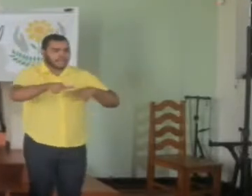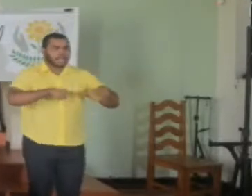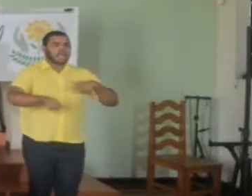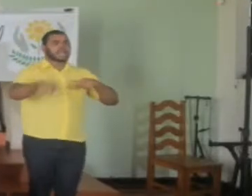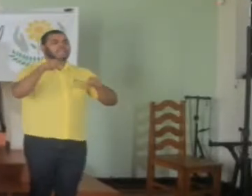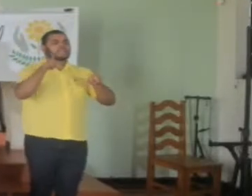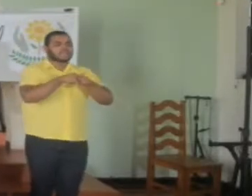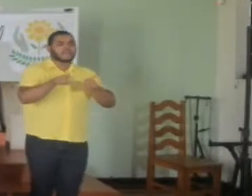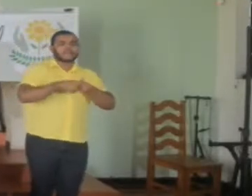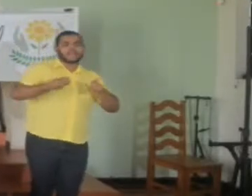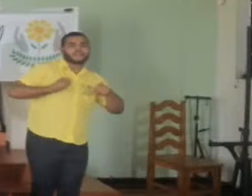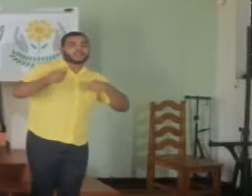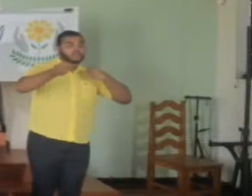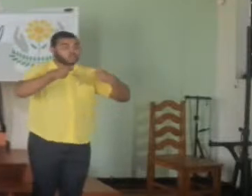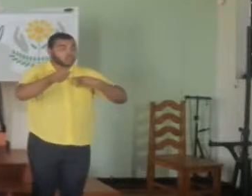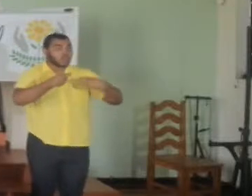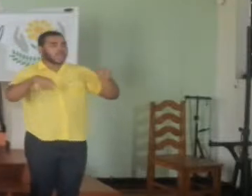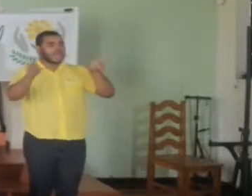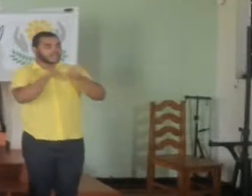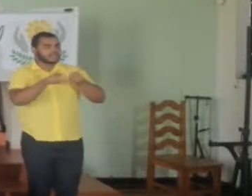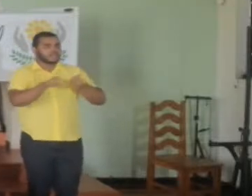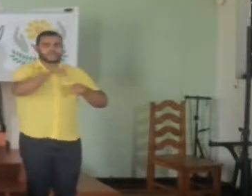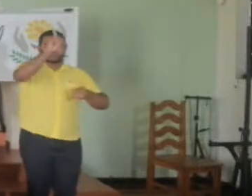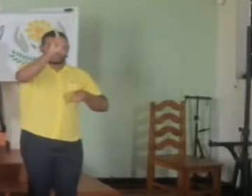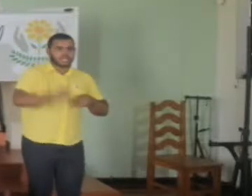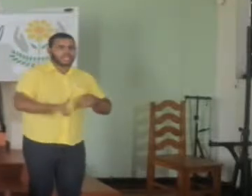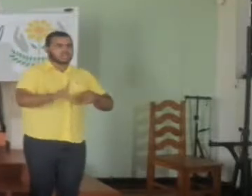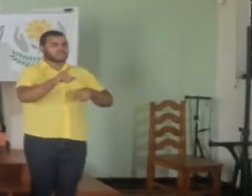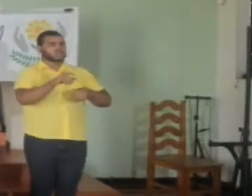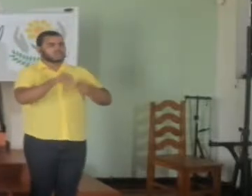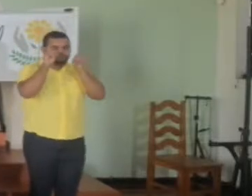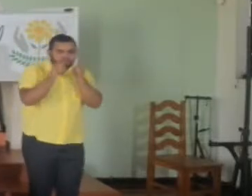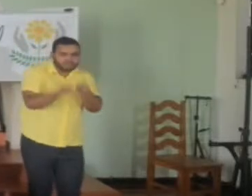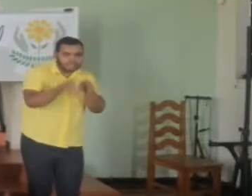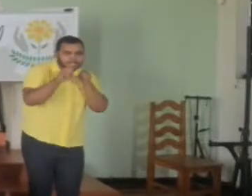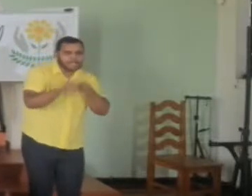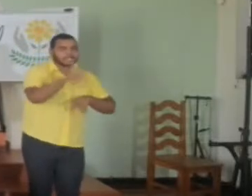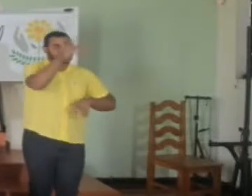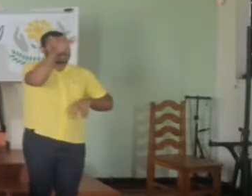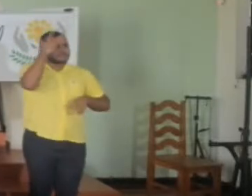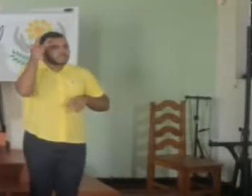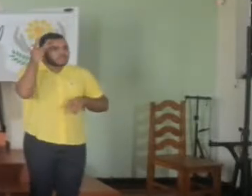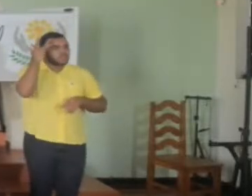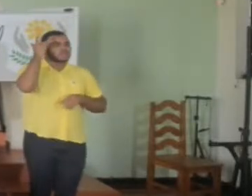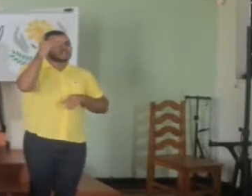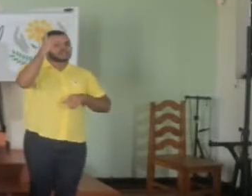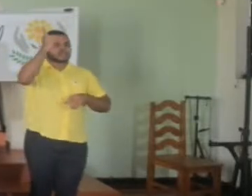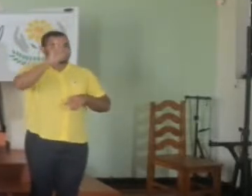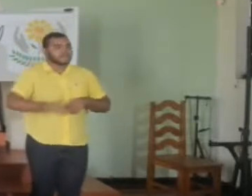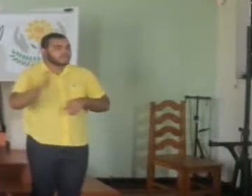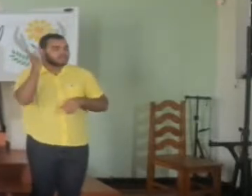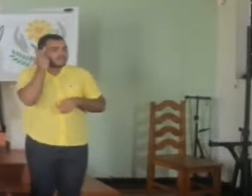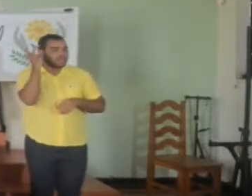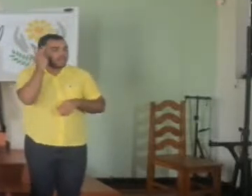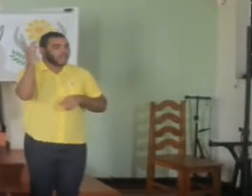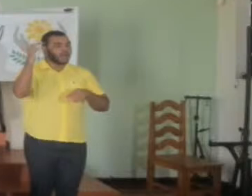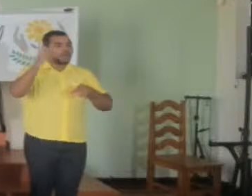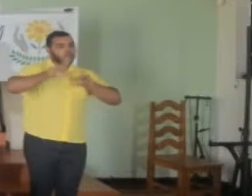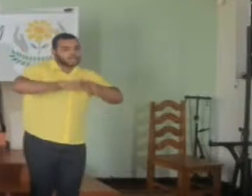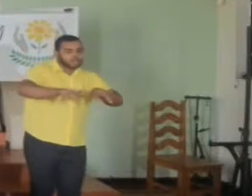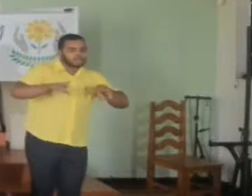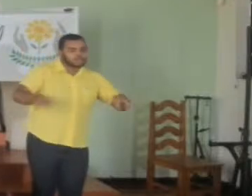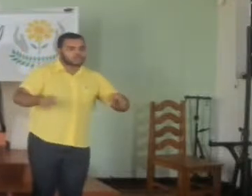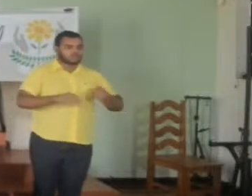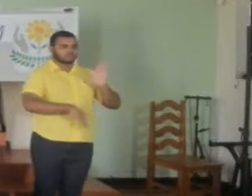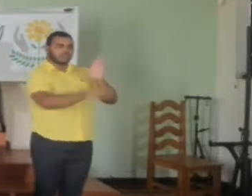sexual, direitos e educação das pessoas com deficiência intelectual e múltipla. O